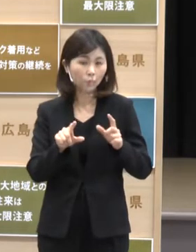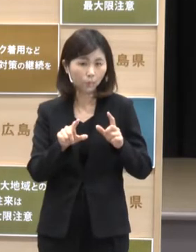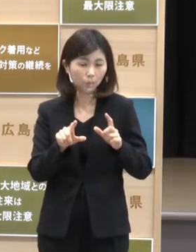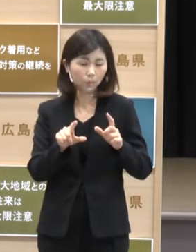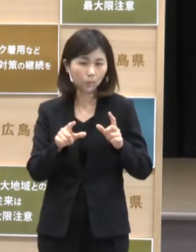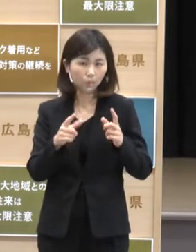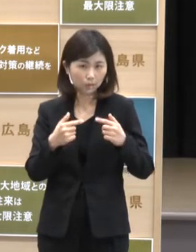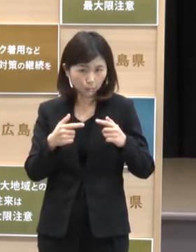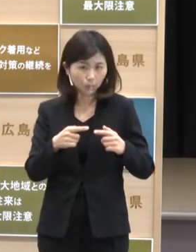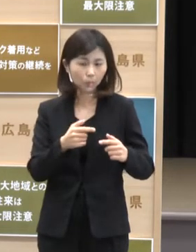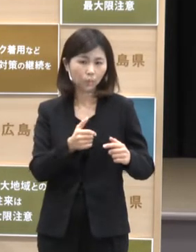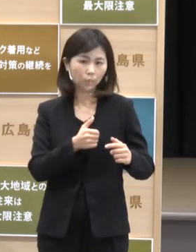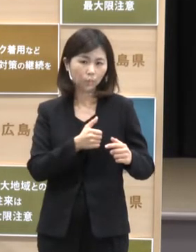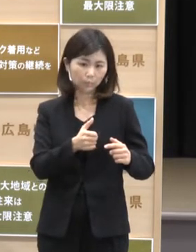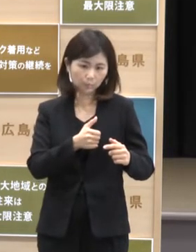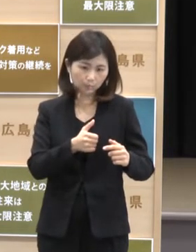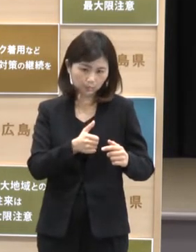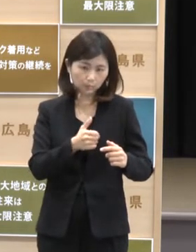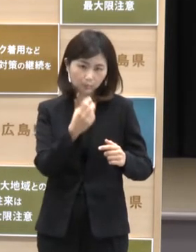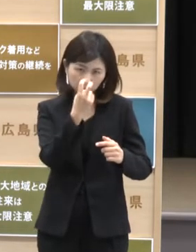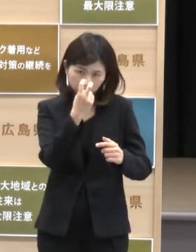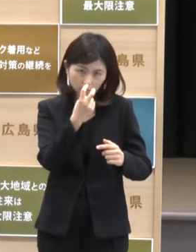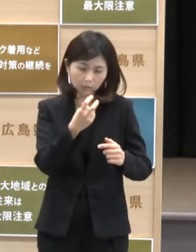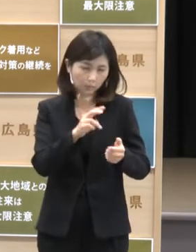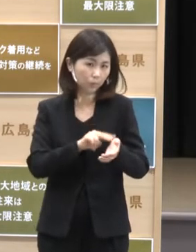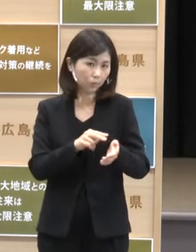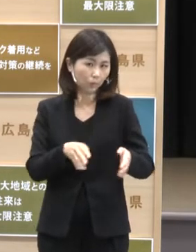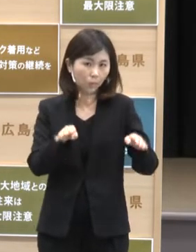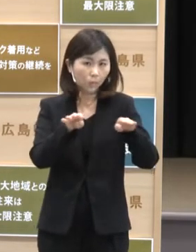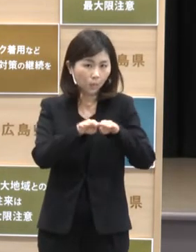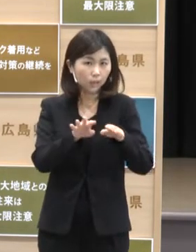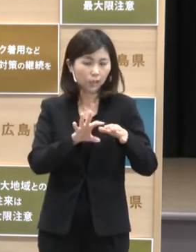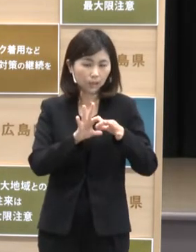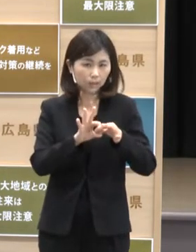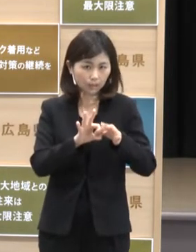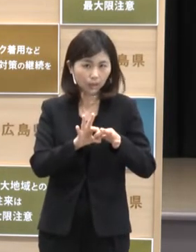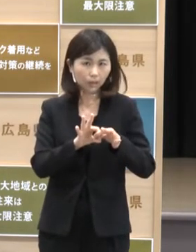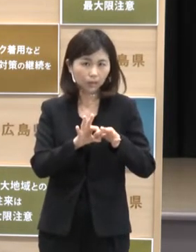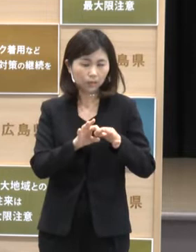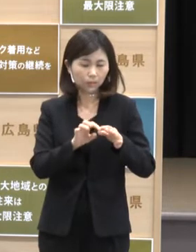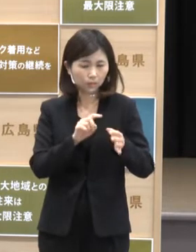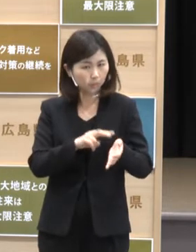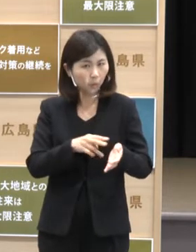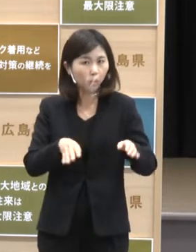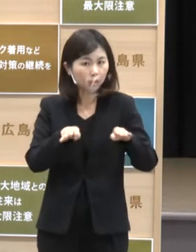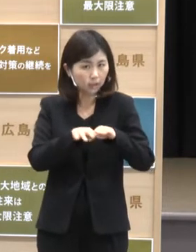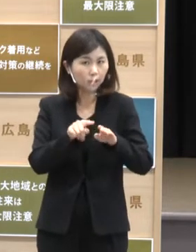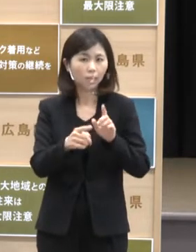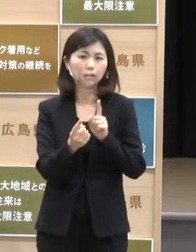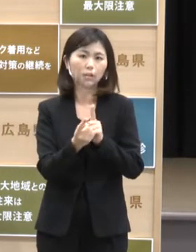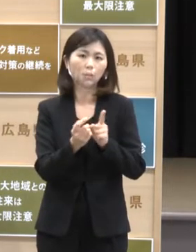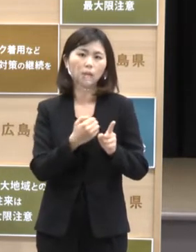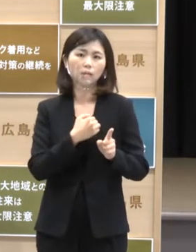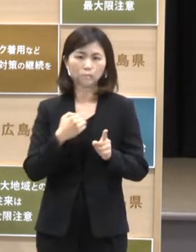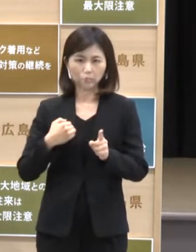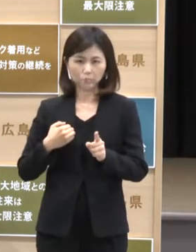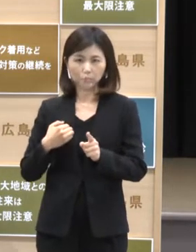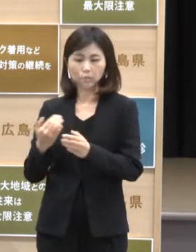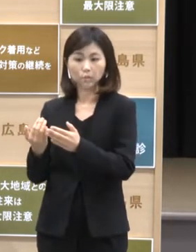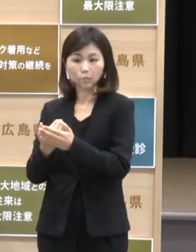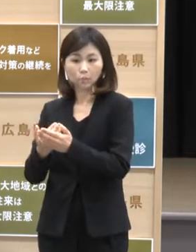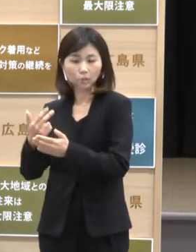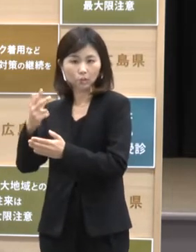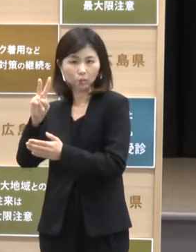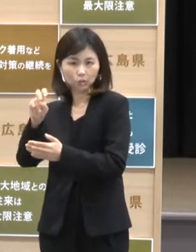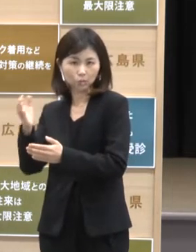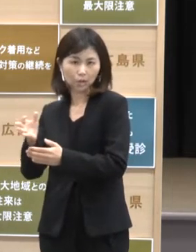られる連携医療機関が対応できる状況となっています。でも残り2割あるんですが、